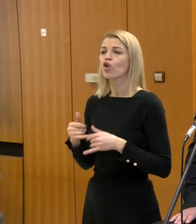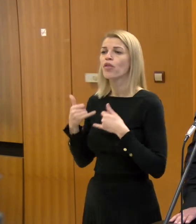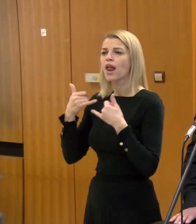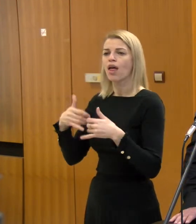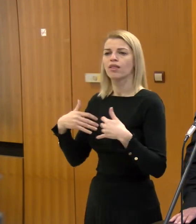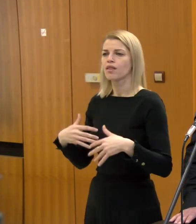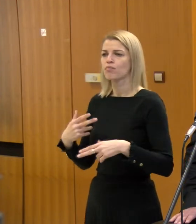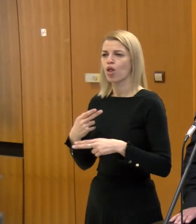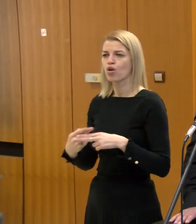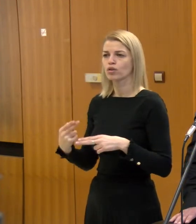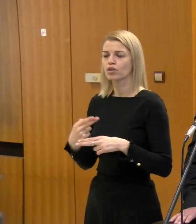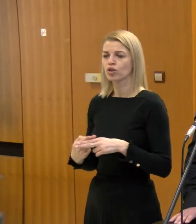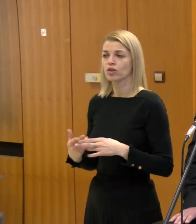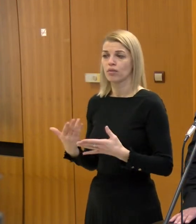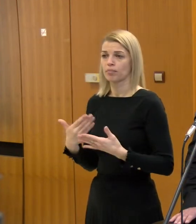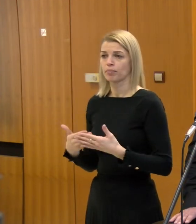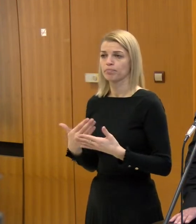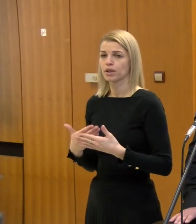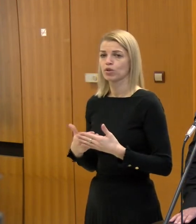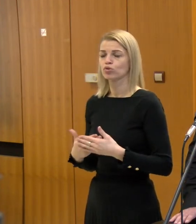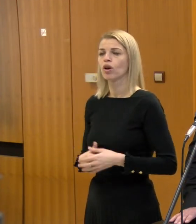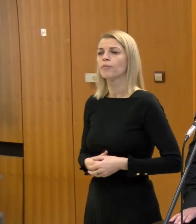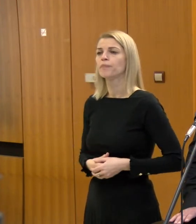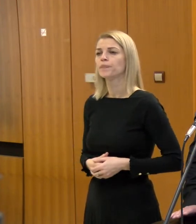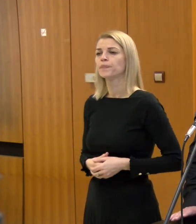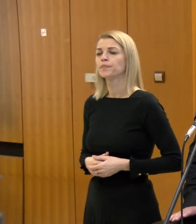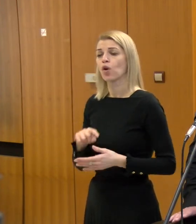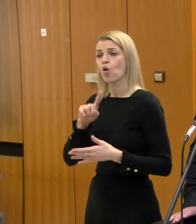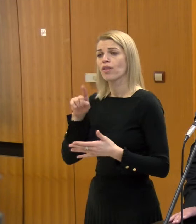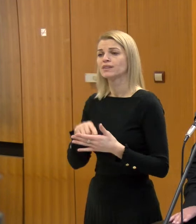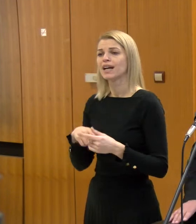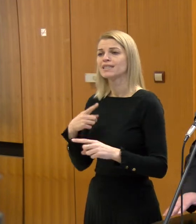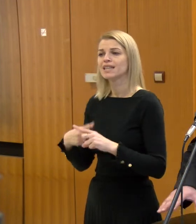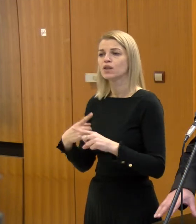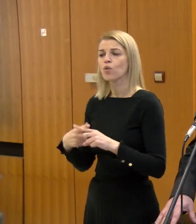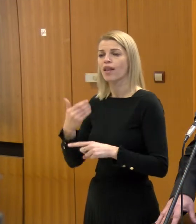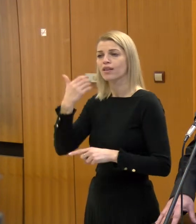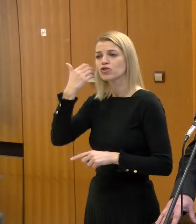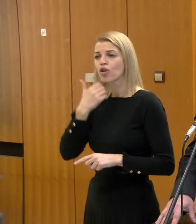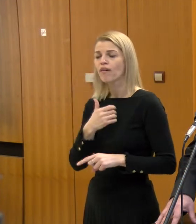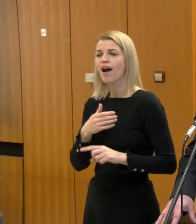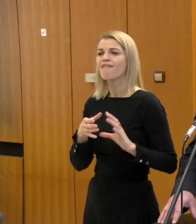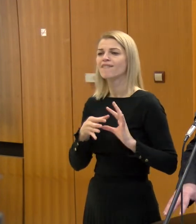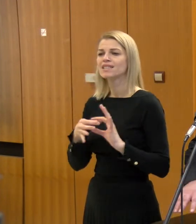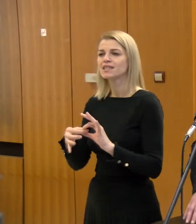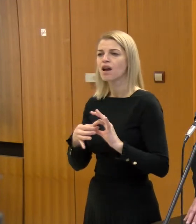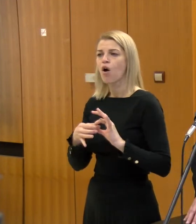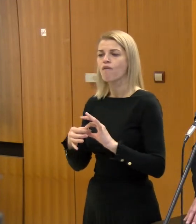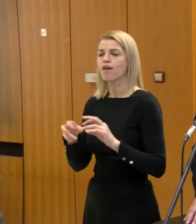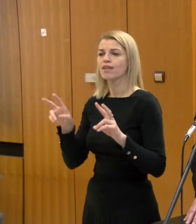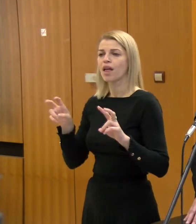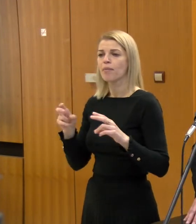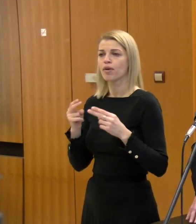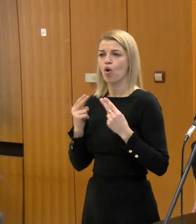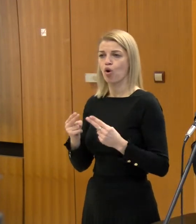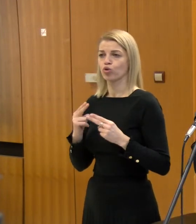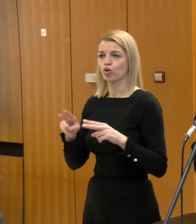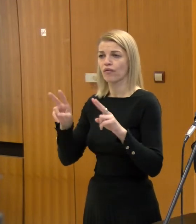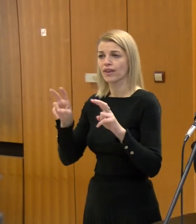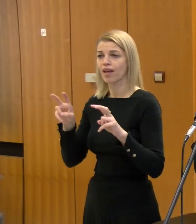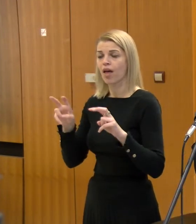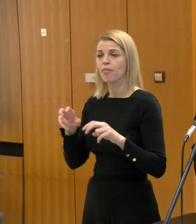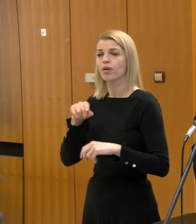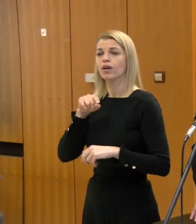nebolo riešené, pretože otázka sexuality človeka, vzťahové témy, hodnotové témy